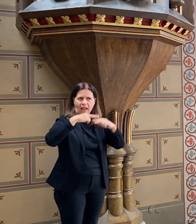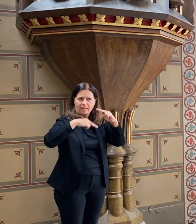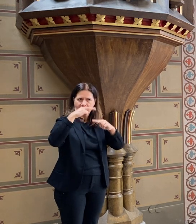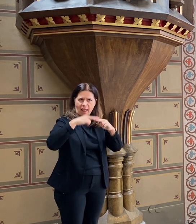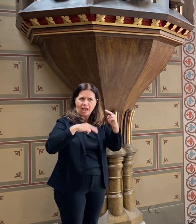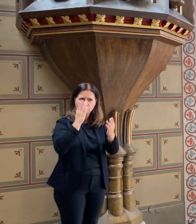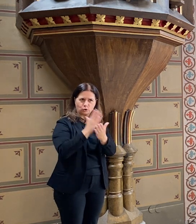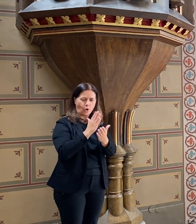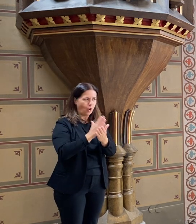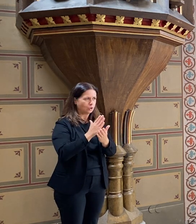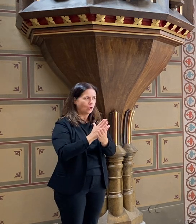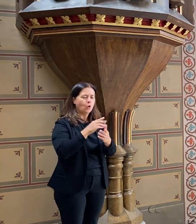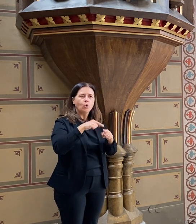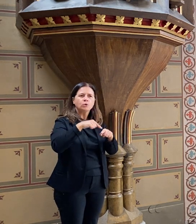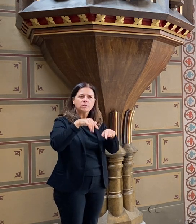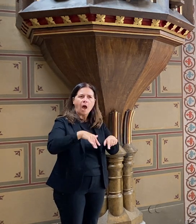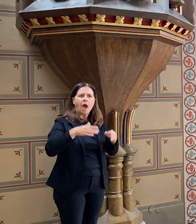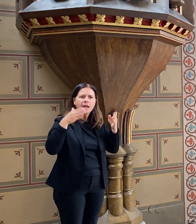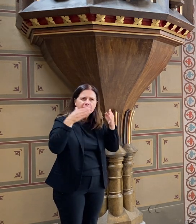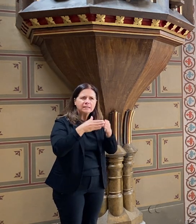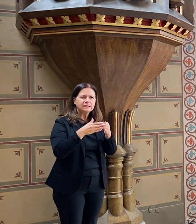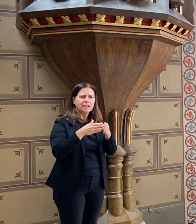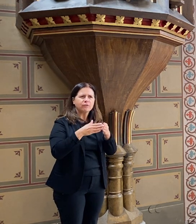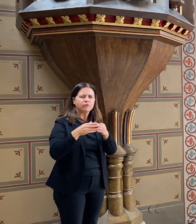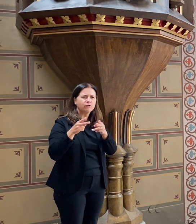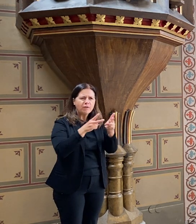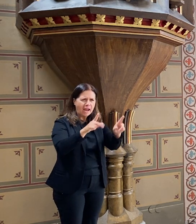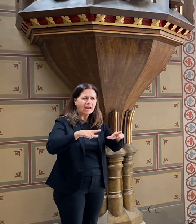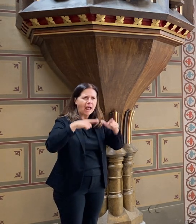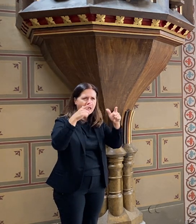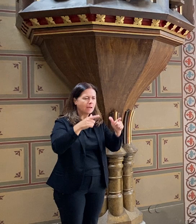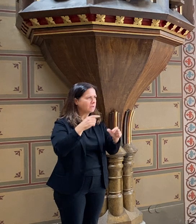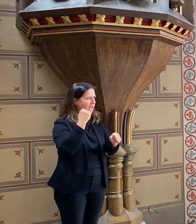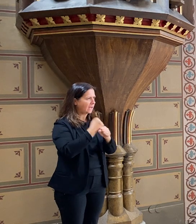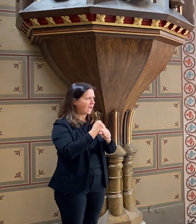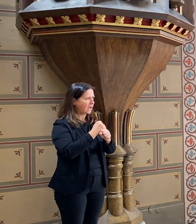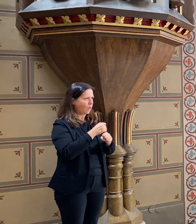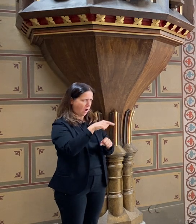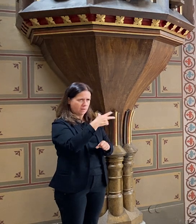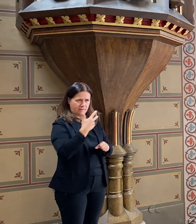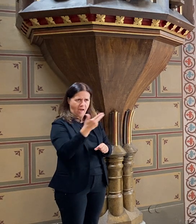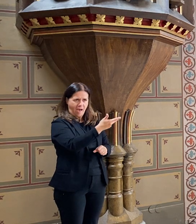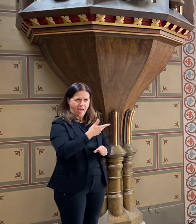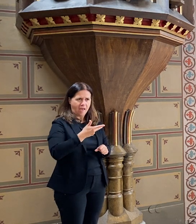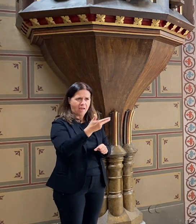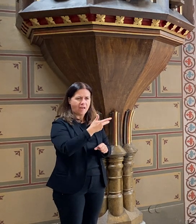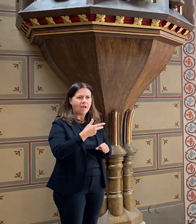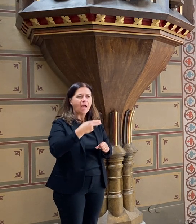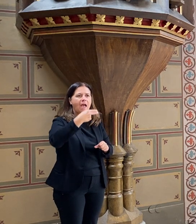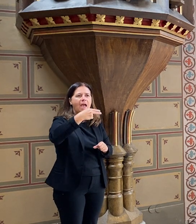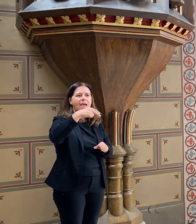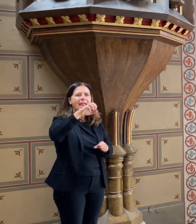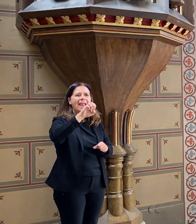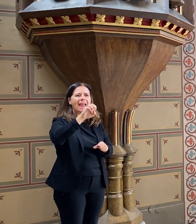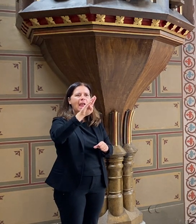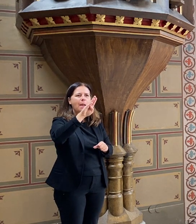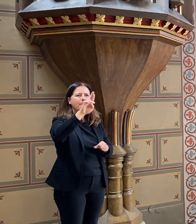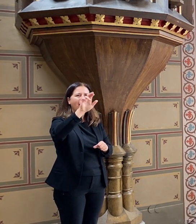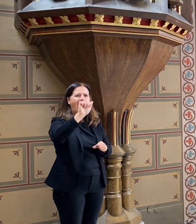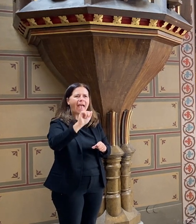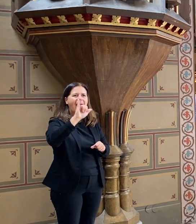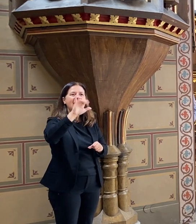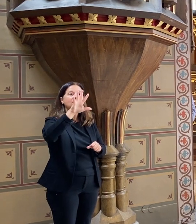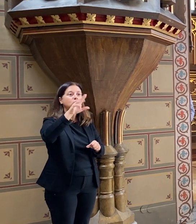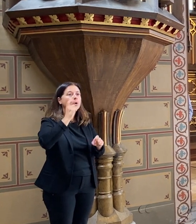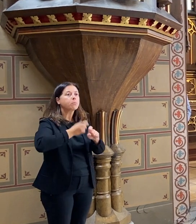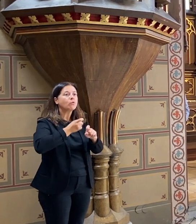und haben da intensive Wegweisen miteinander erlebt. Ich kann mich erinnern, Gregor, du und ich sind bei der Hebräischprüfung zusammengesessen